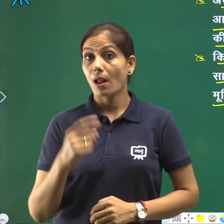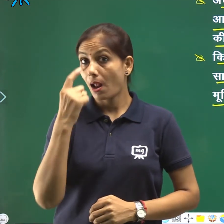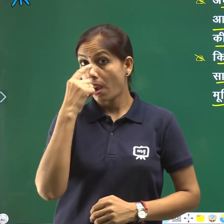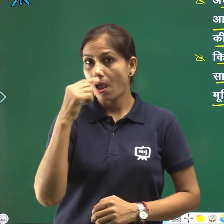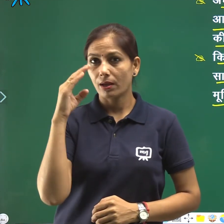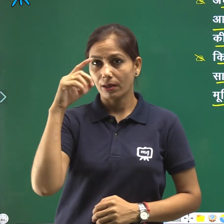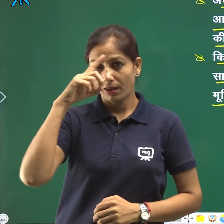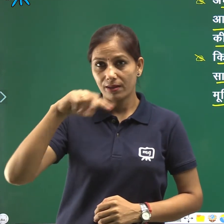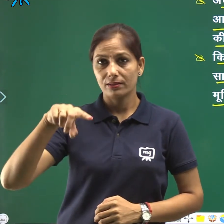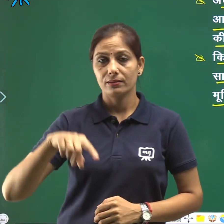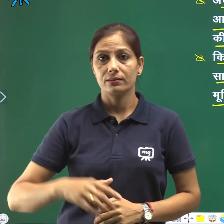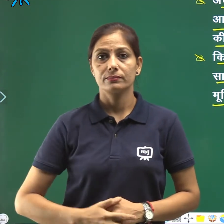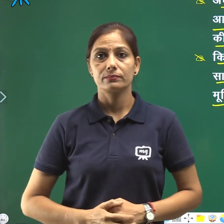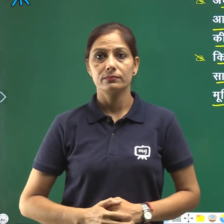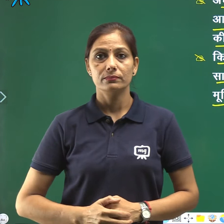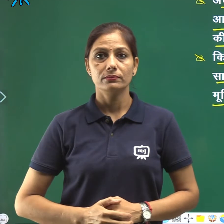काट दी थी।